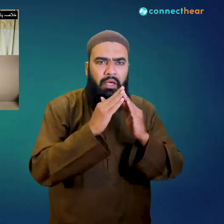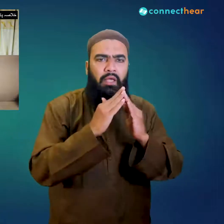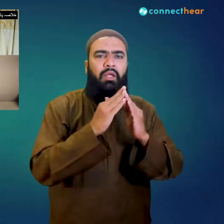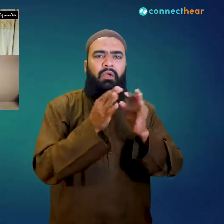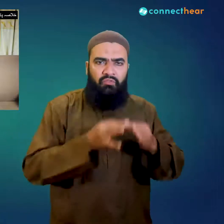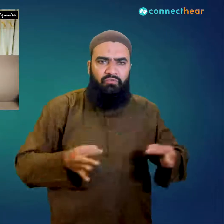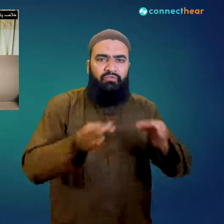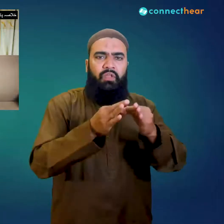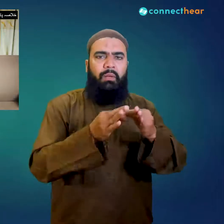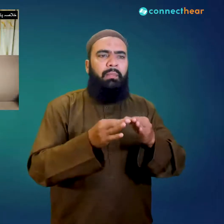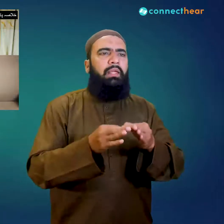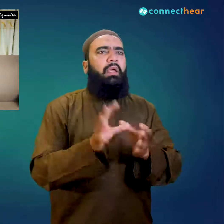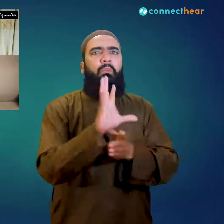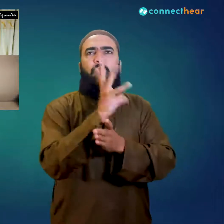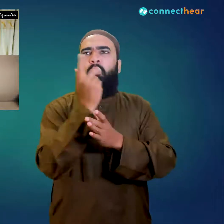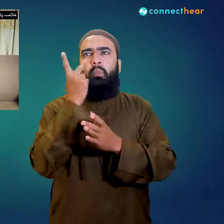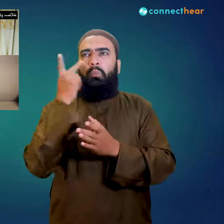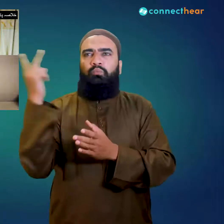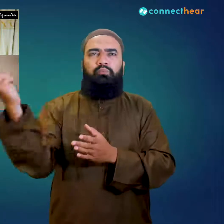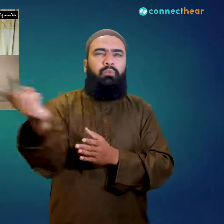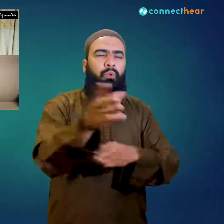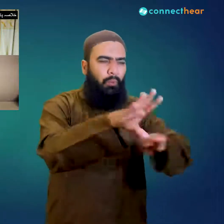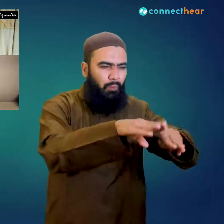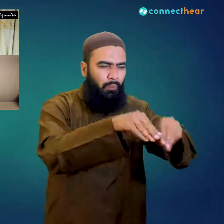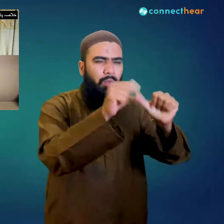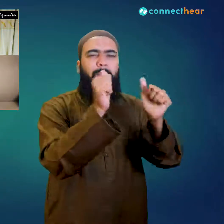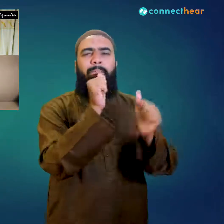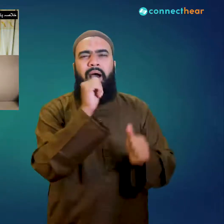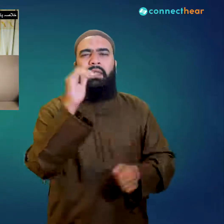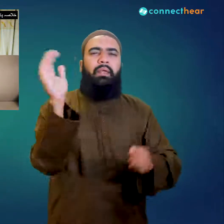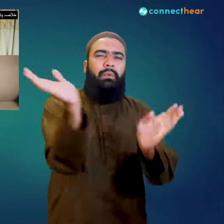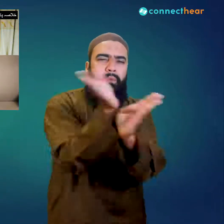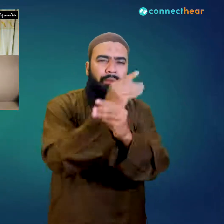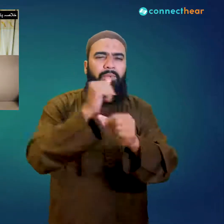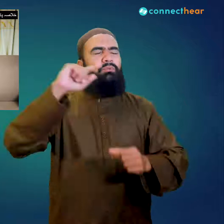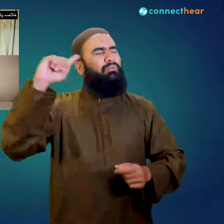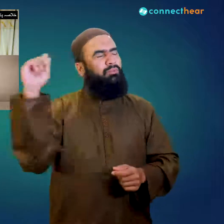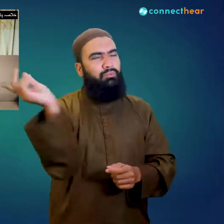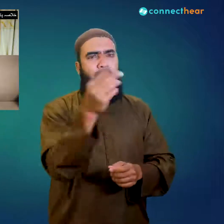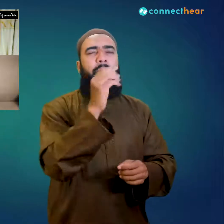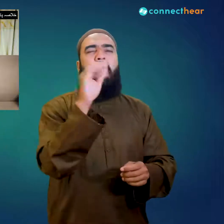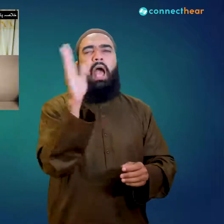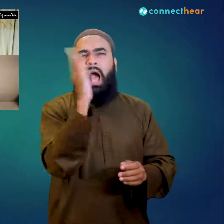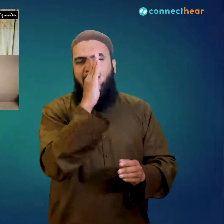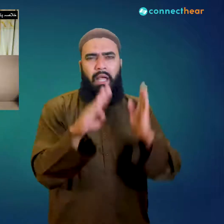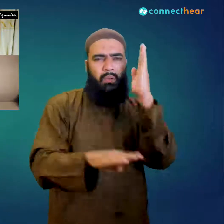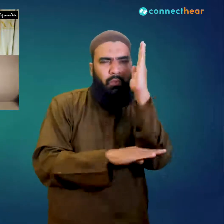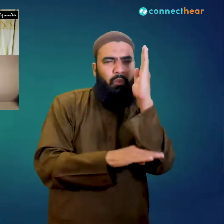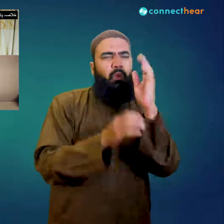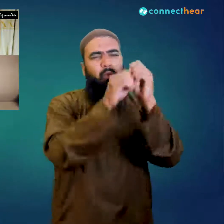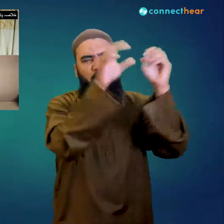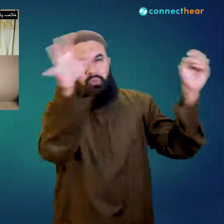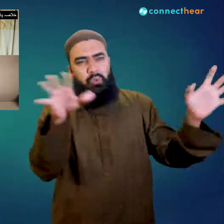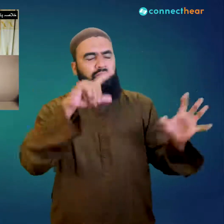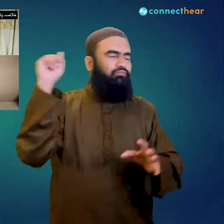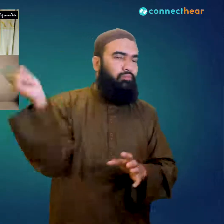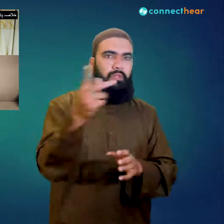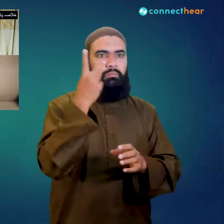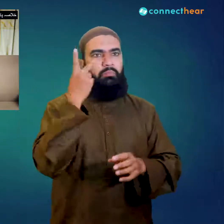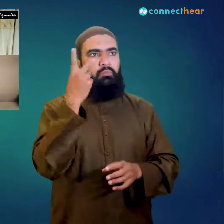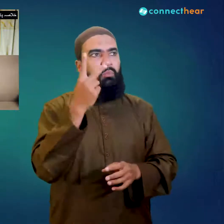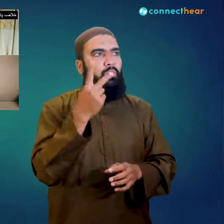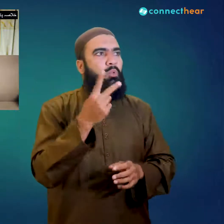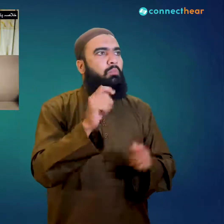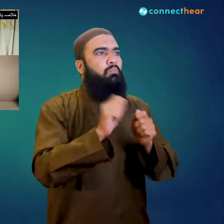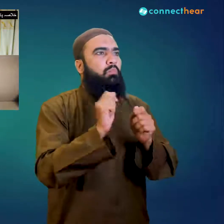اس کے دل کے اندر آئے گی۔ تو تمام چیزوں کو، زمین و آسمان کا پیدا کرنا، دن اور رات کا آنا، ہواؤں کا چلنا، پانی کا برسنا، نباتات